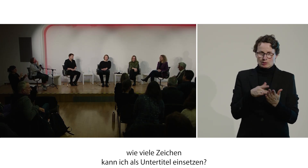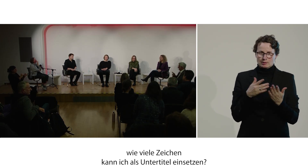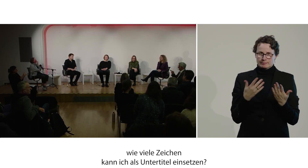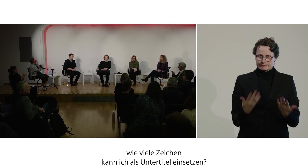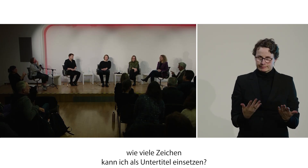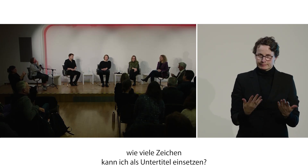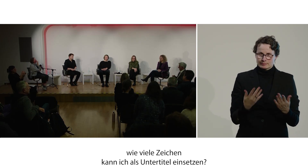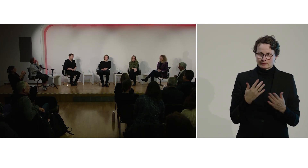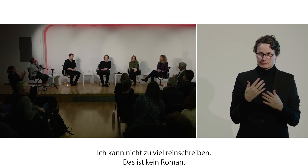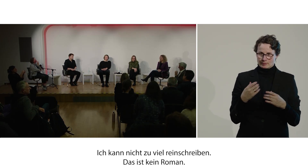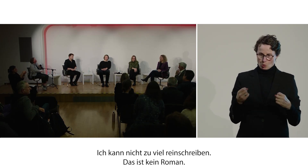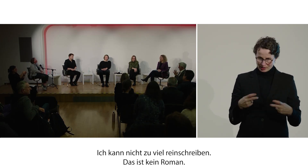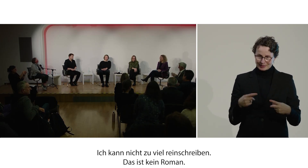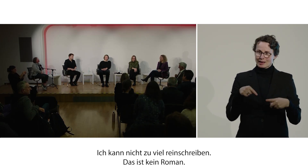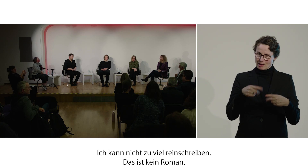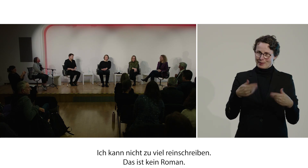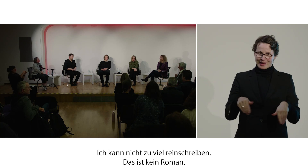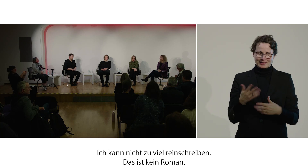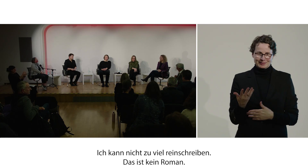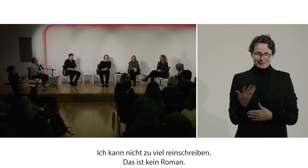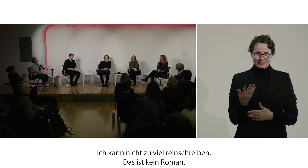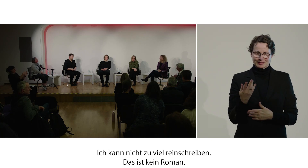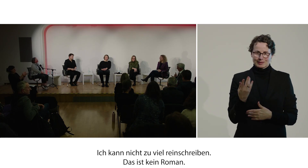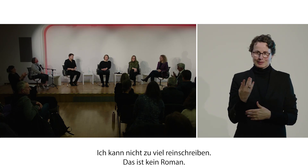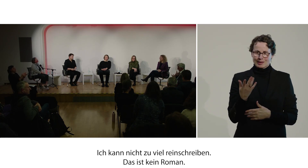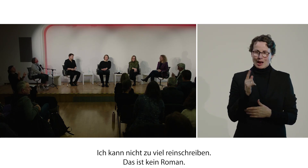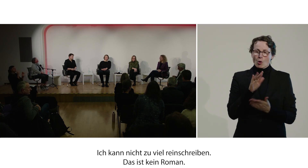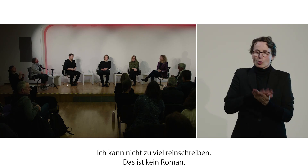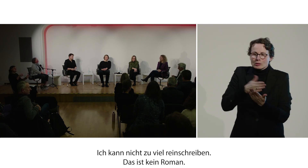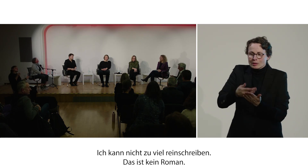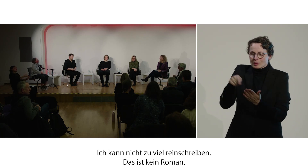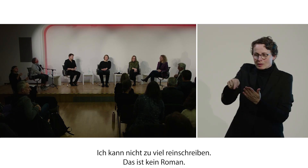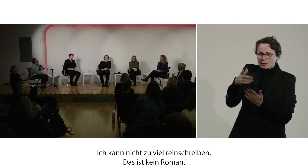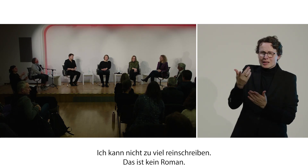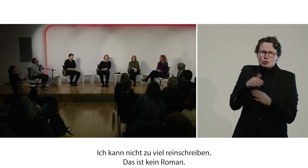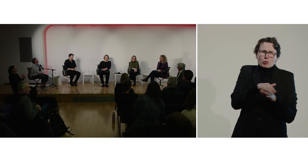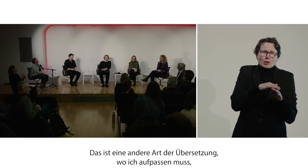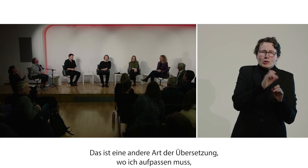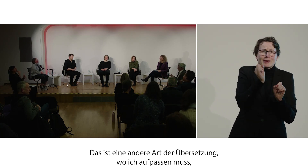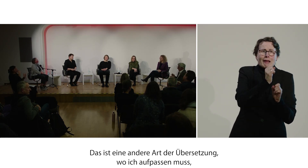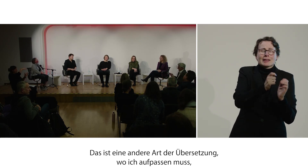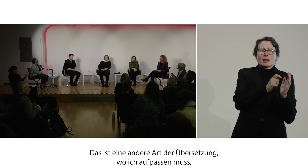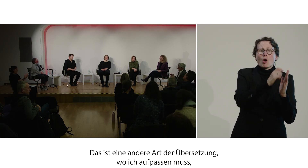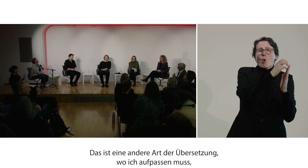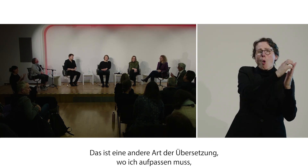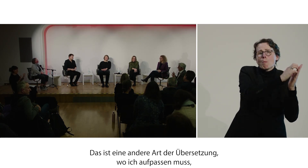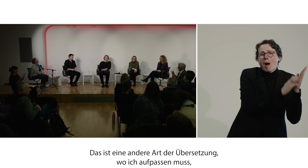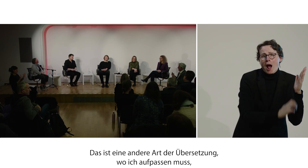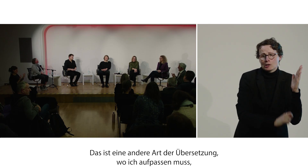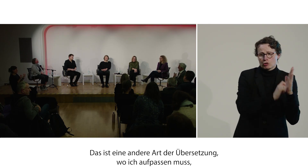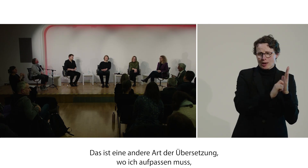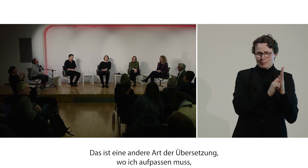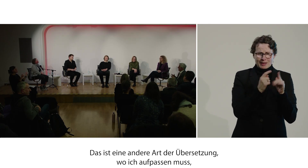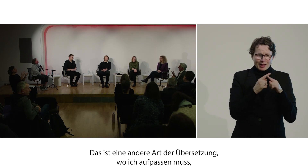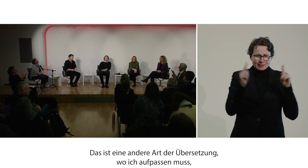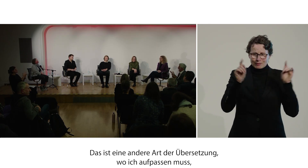ich als Untertitel einsetzen. Ich kann nicht unheimlich viele Informationen reinschreiben. Das ist kein Roman, den ich übersetze. Das ist eine ganz andere Art der